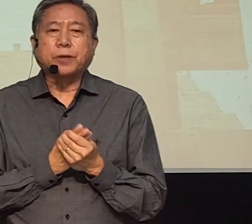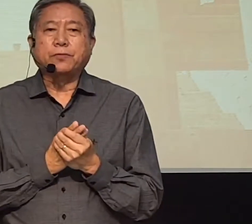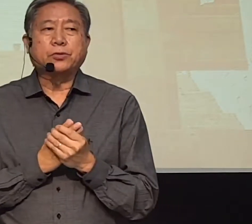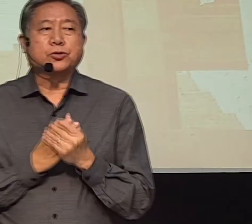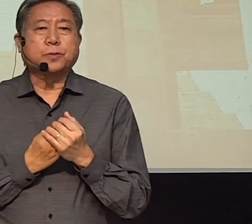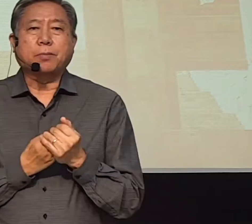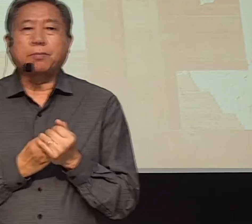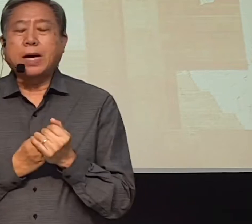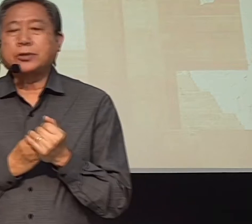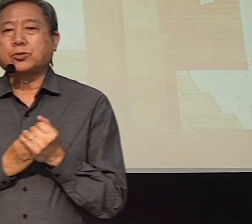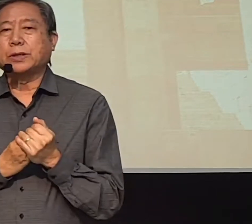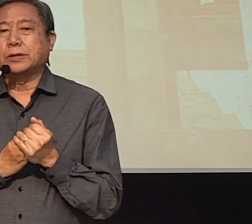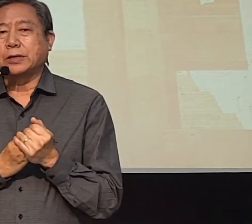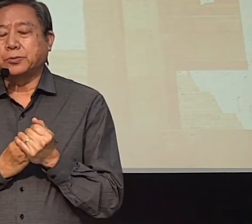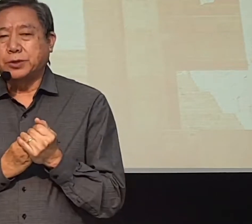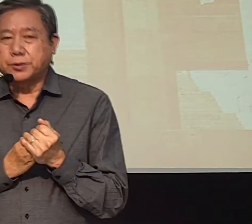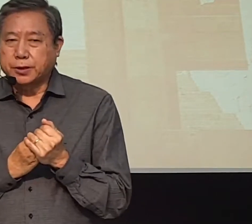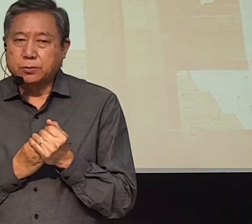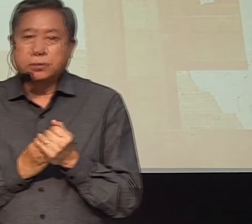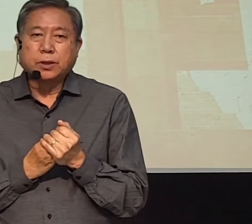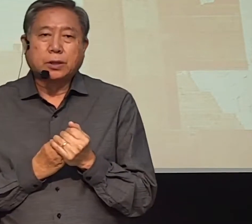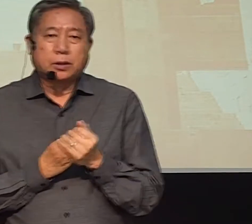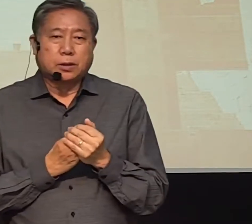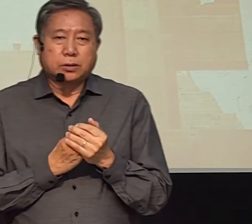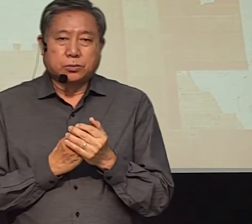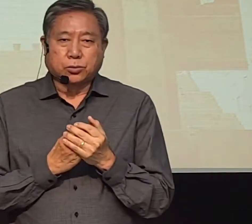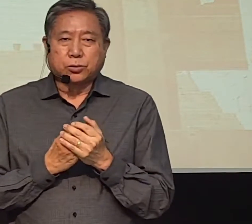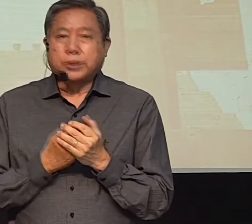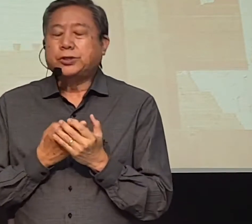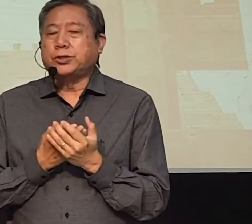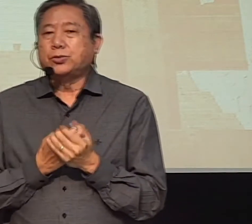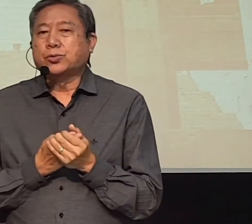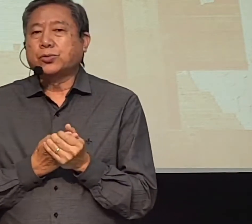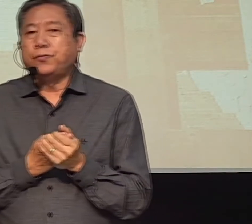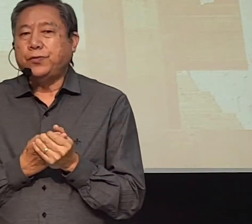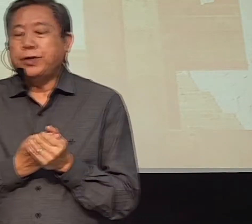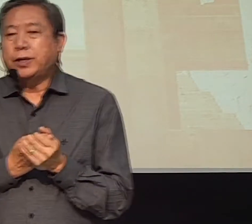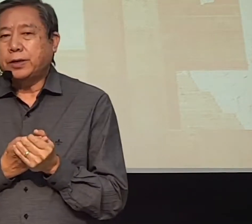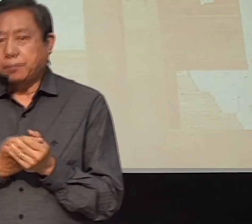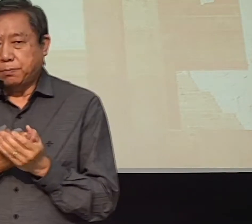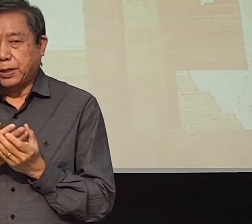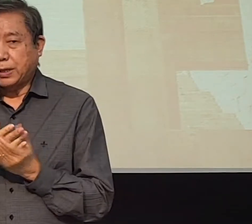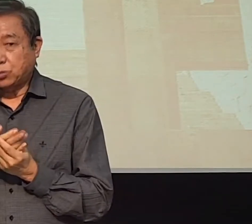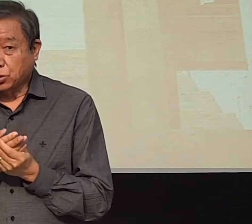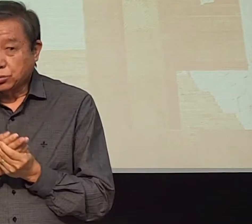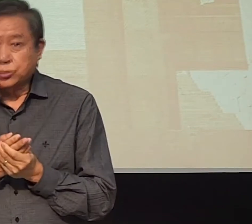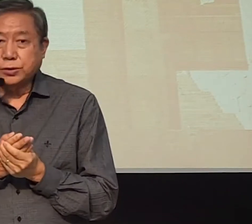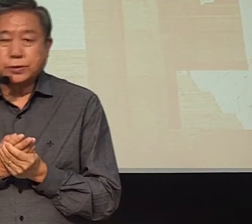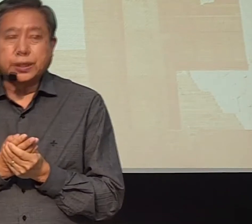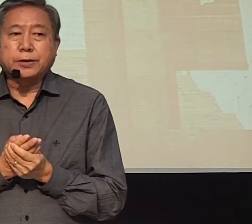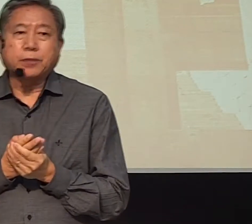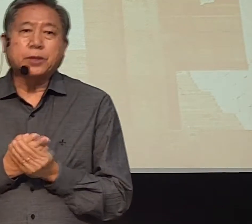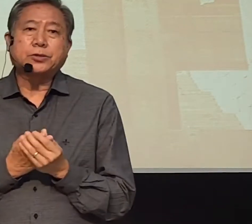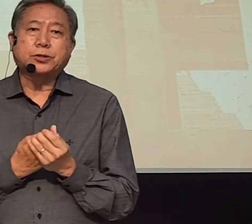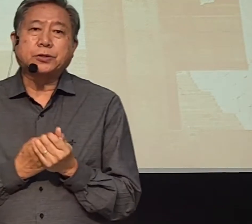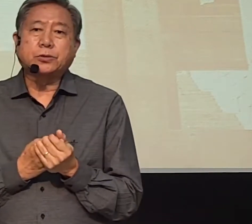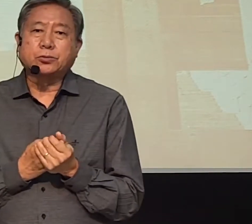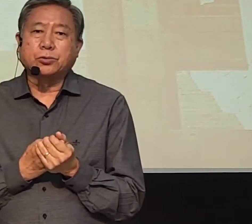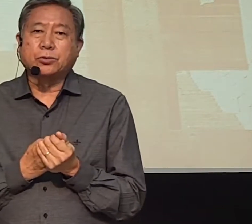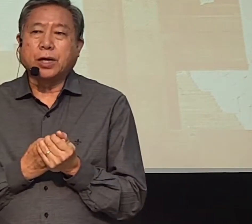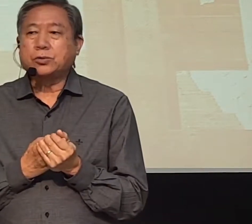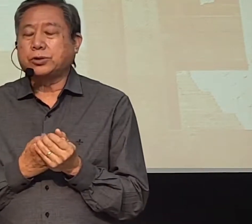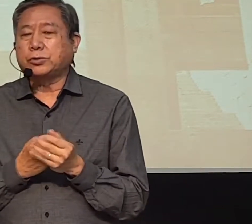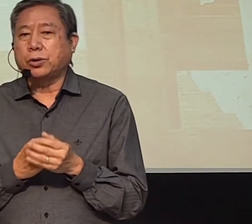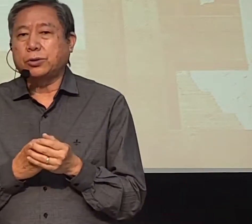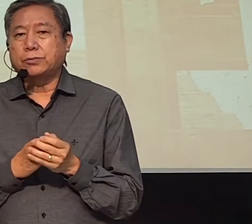muito bem-vindos para mais uma transmissão do Instituto Vida para Todos, diretamente